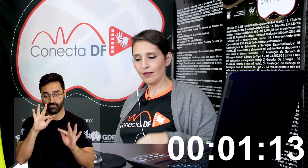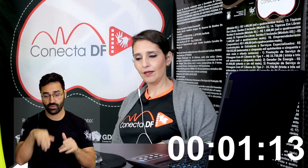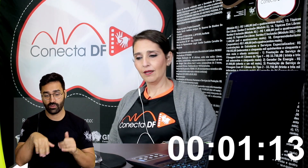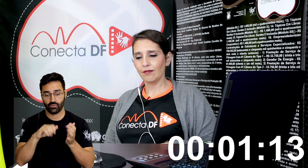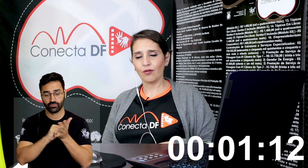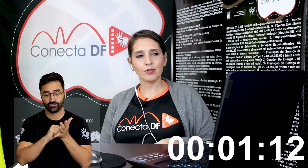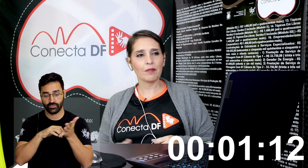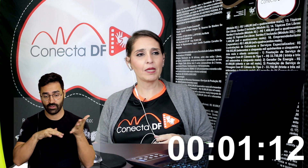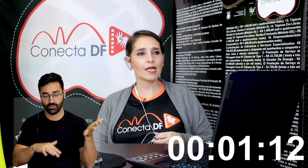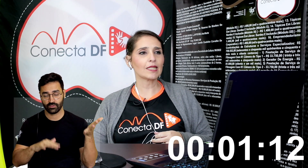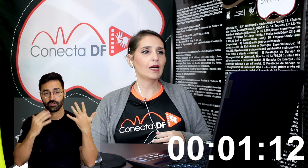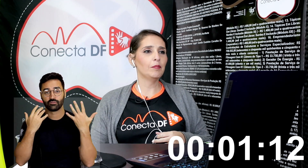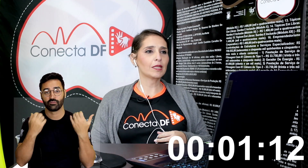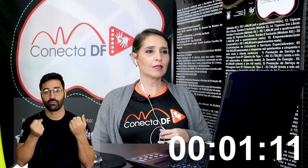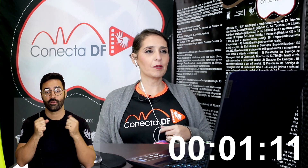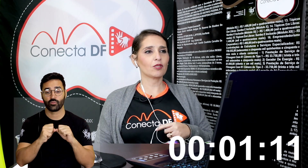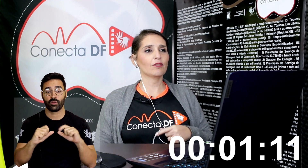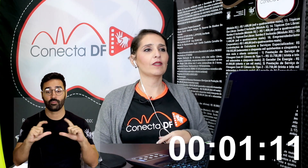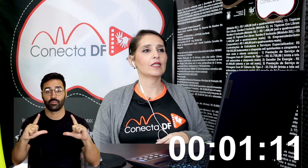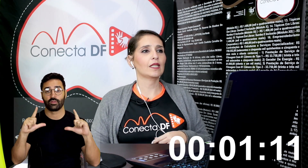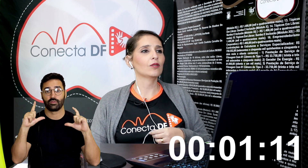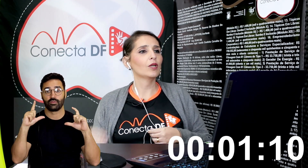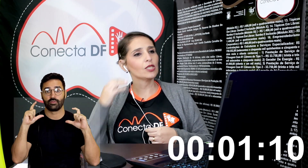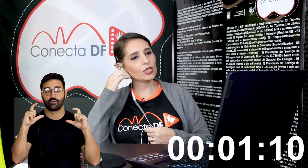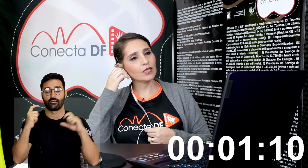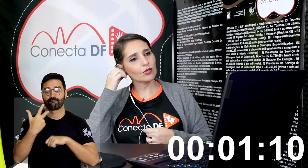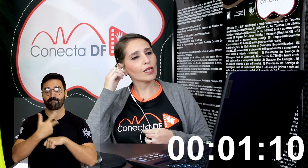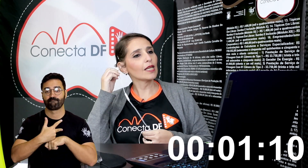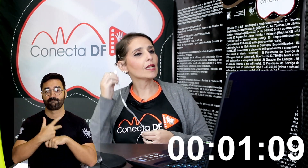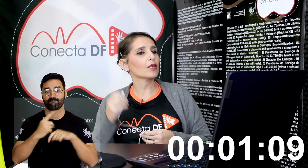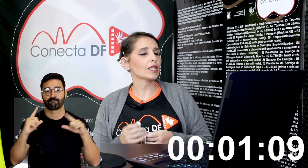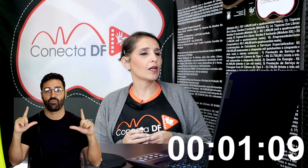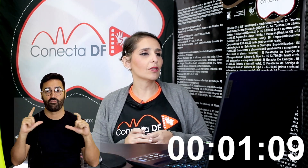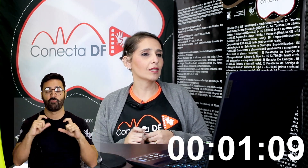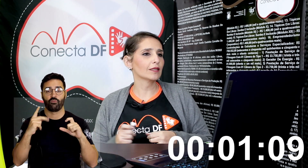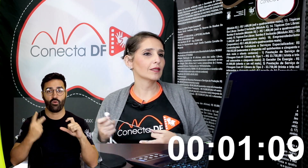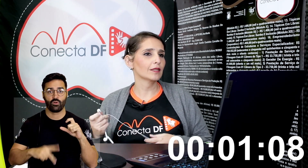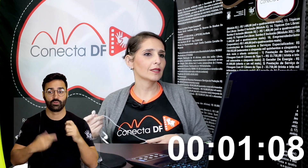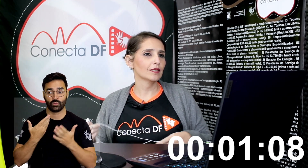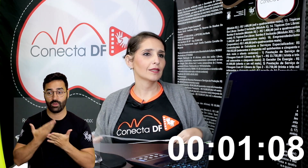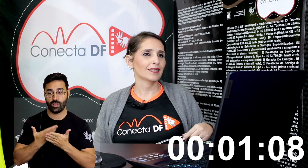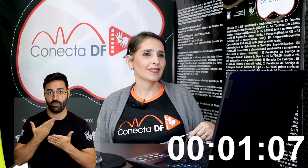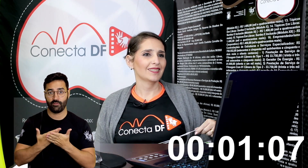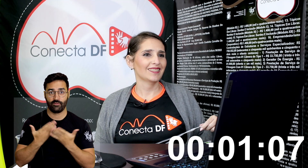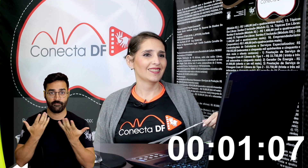aí. Vamos abrir as câmeras para a gente fazer o registro, né, da nossa aula.